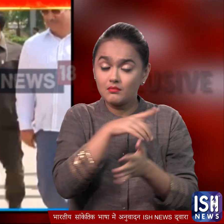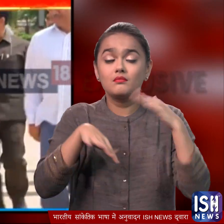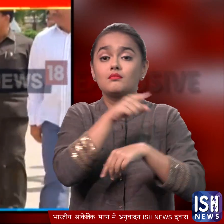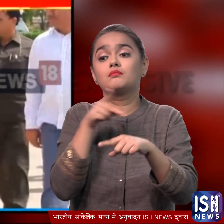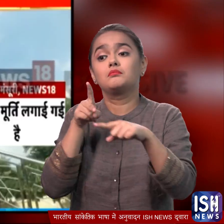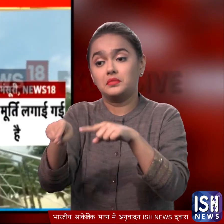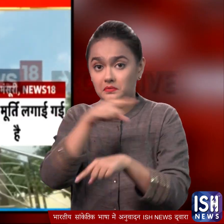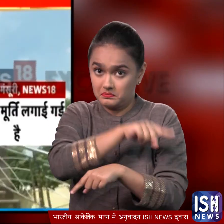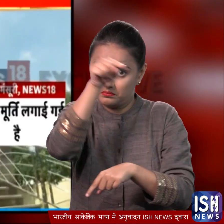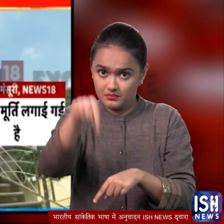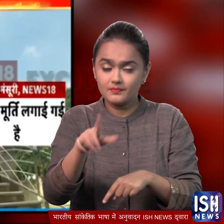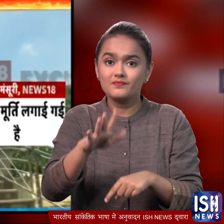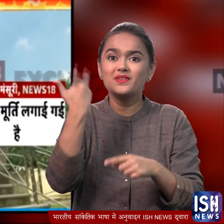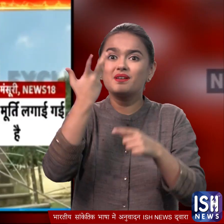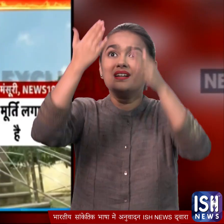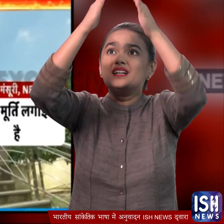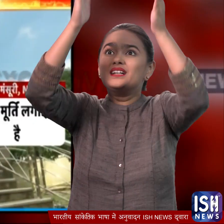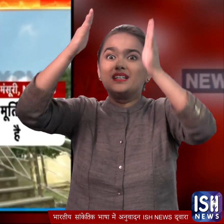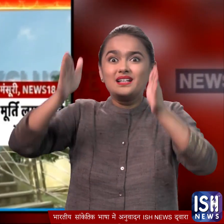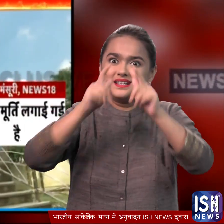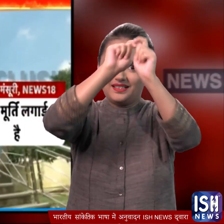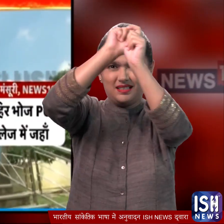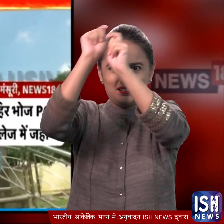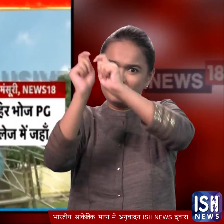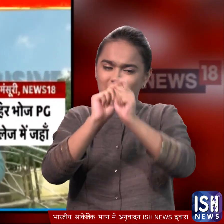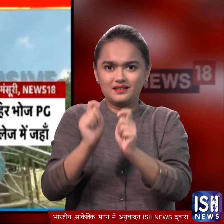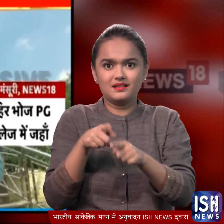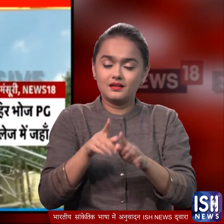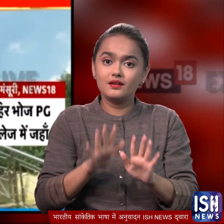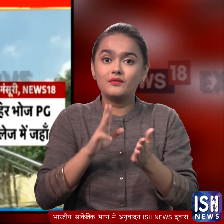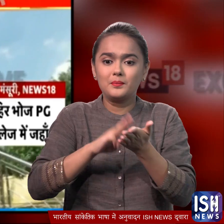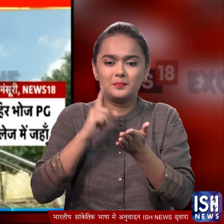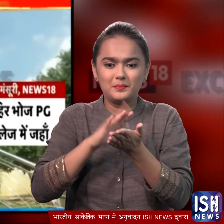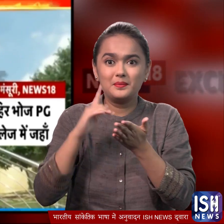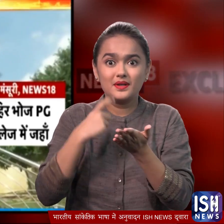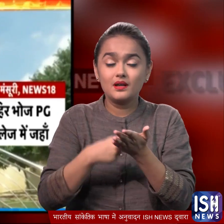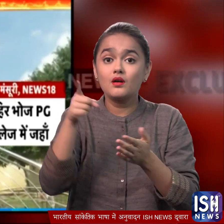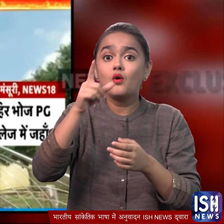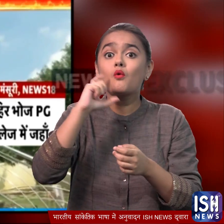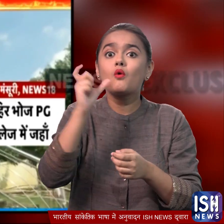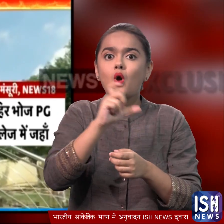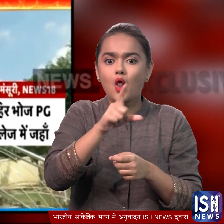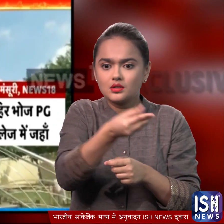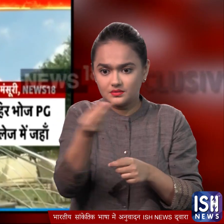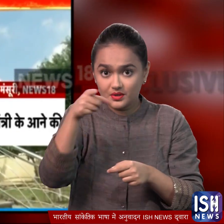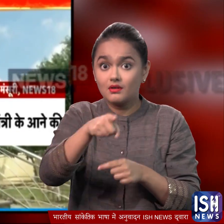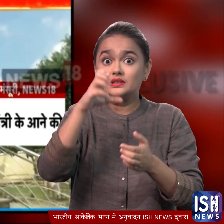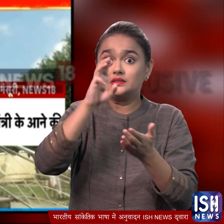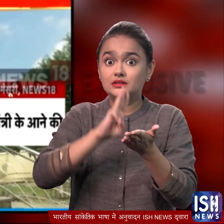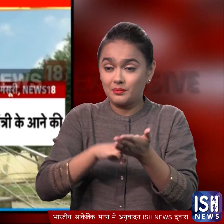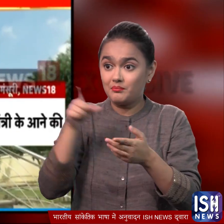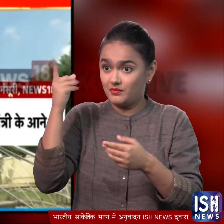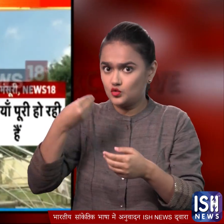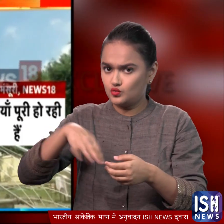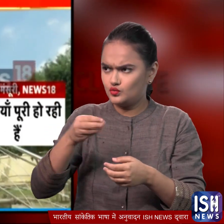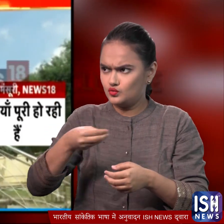आदित्यनाथ अनावरण करेंगे। यहाँ ये मूर्ति लगाई गई है मिहिर भोज पीजी कॉलेज में, जहाँ मुख्यमंत्री